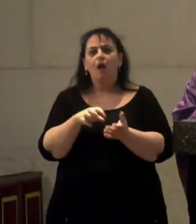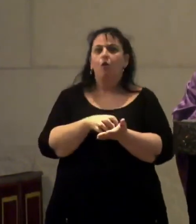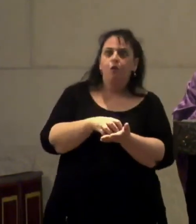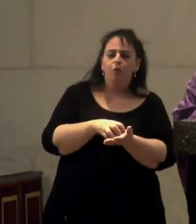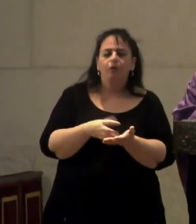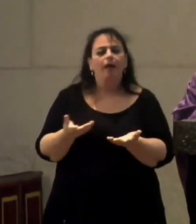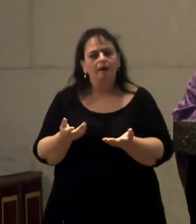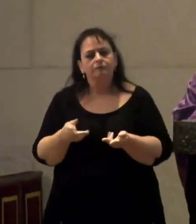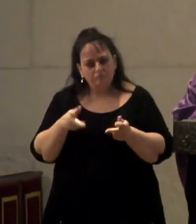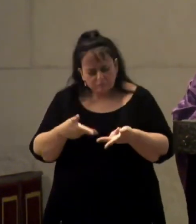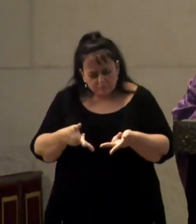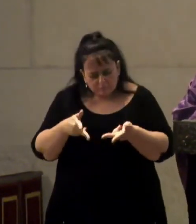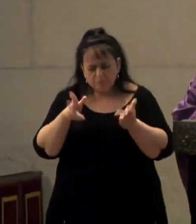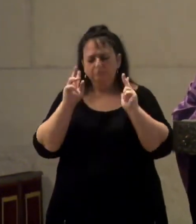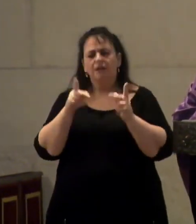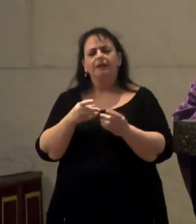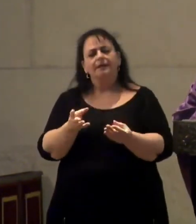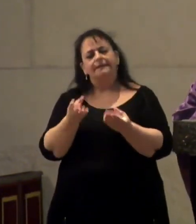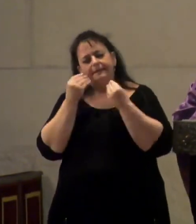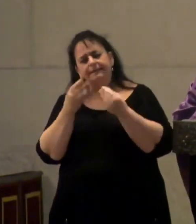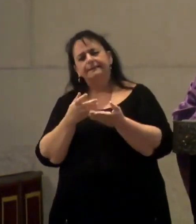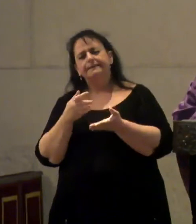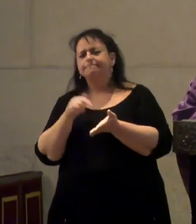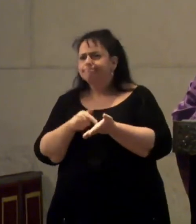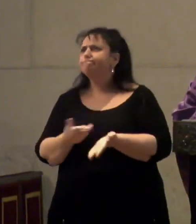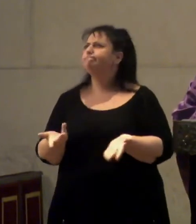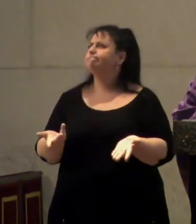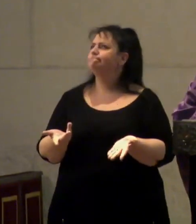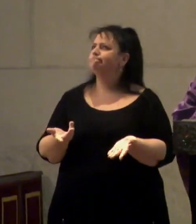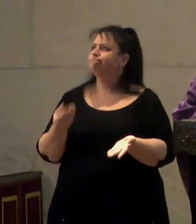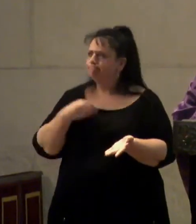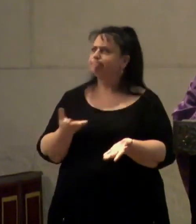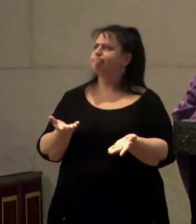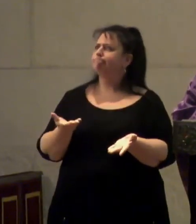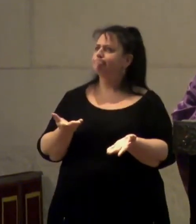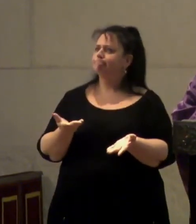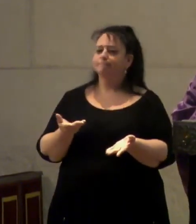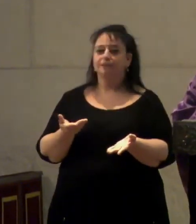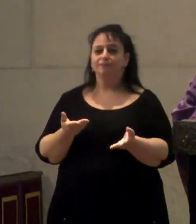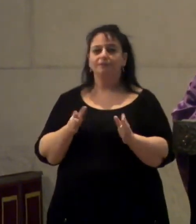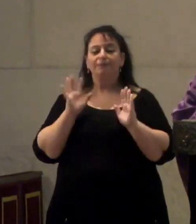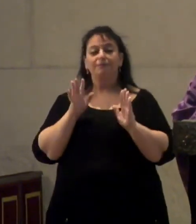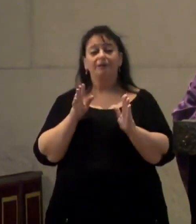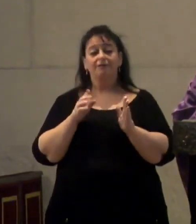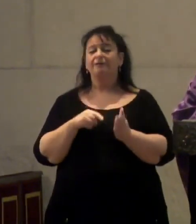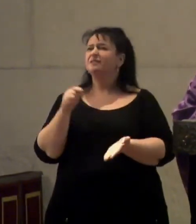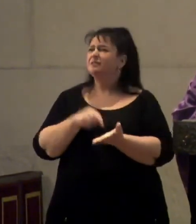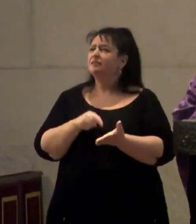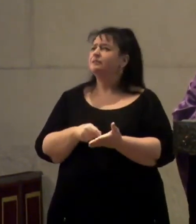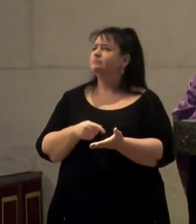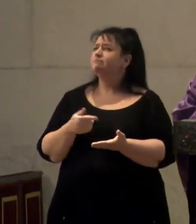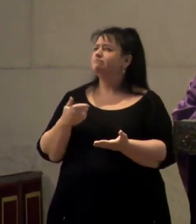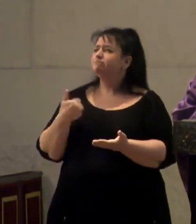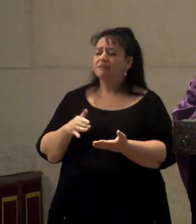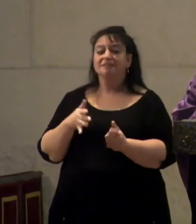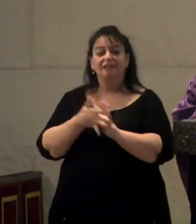ha dejado que Marta le reproche de alguna manera esto que ha ocurrido. Pero el reproche no es